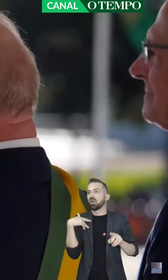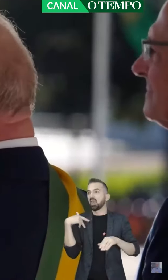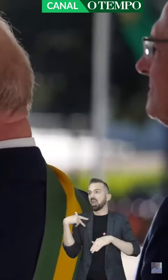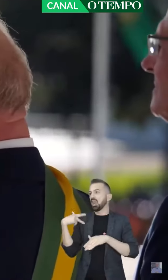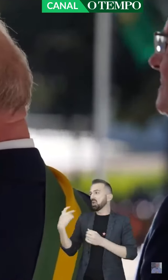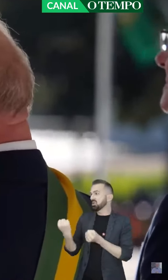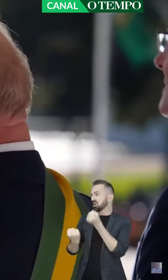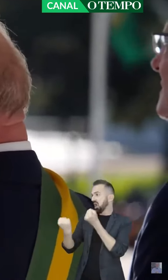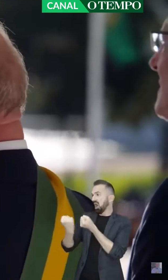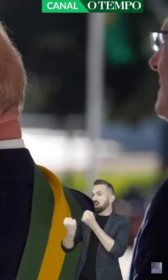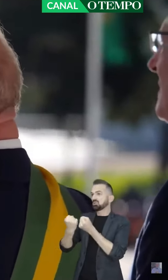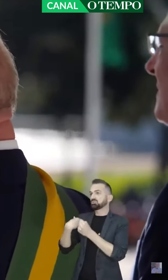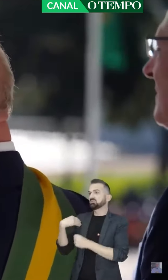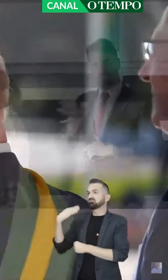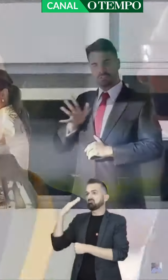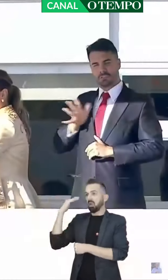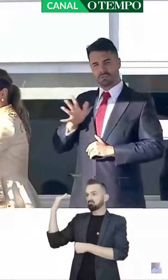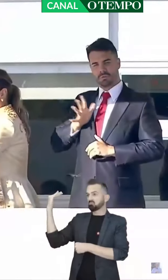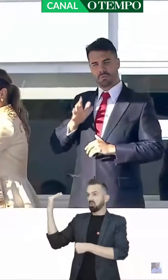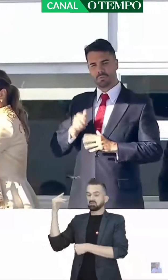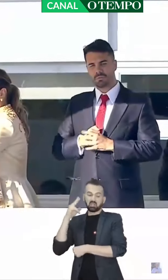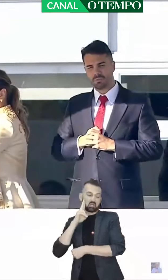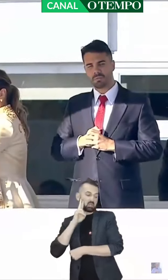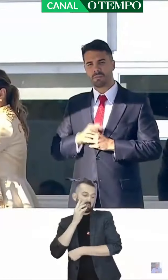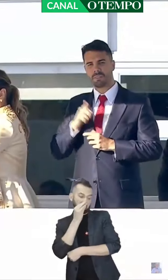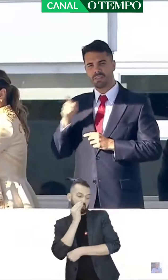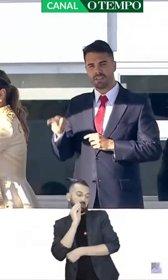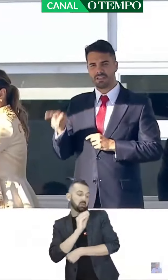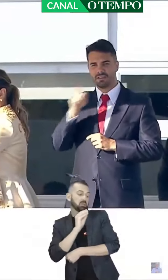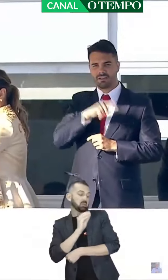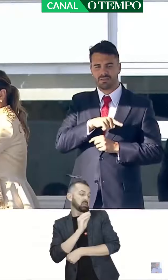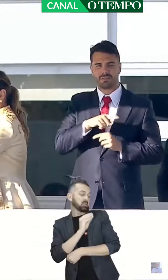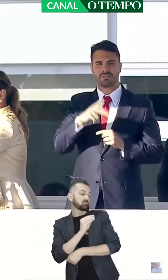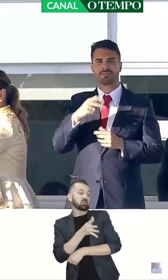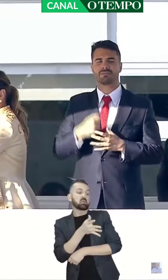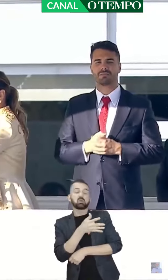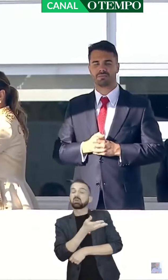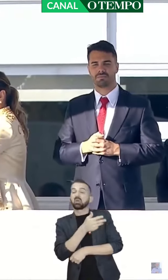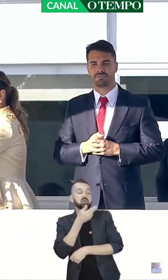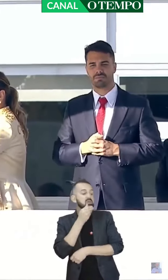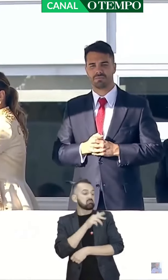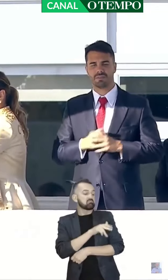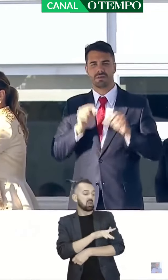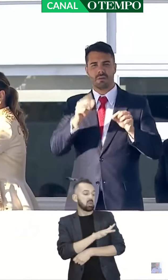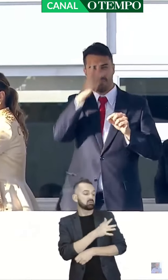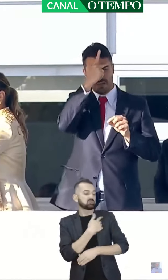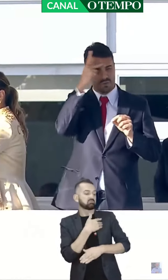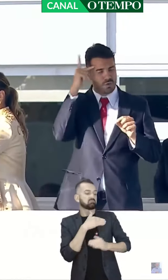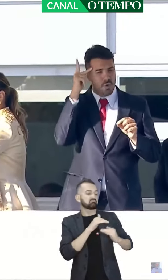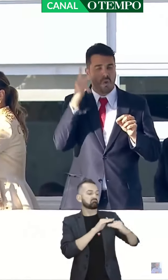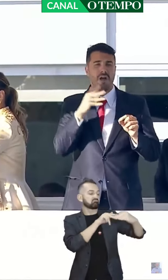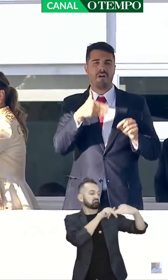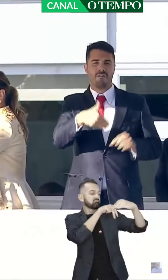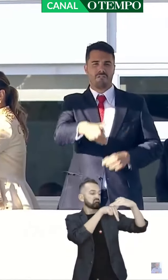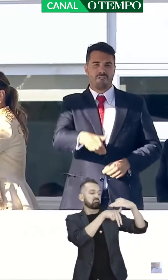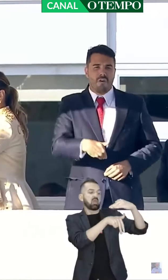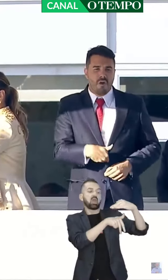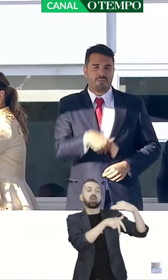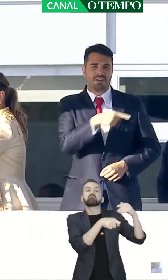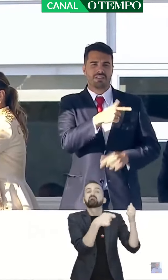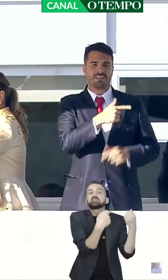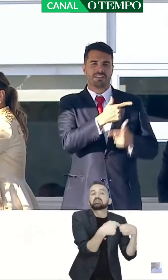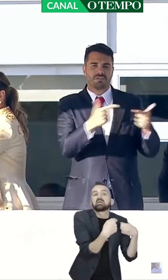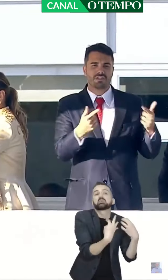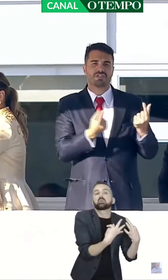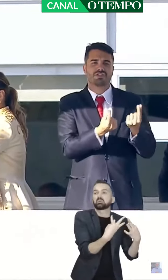para não ver nossos irmãos que se amontoam debaixo dos viadutos, carentes de tudo. A